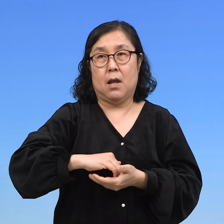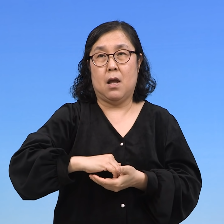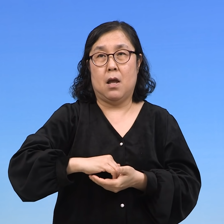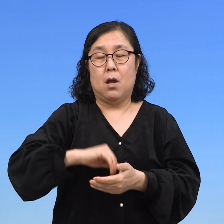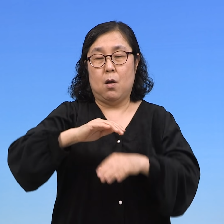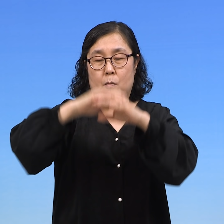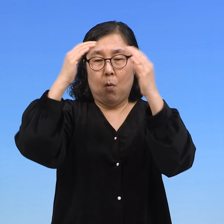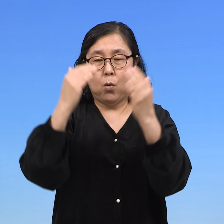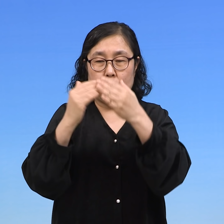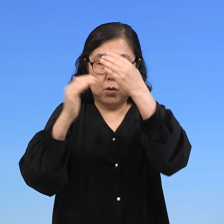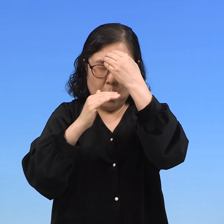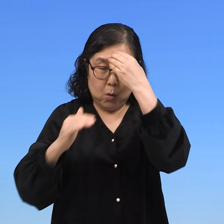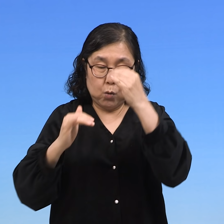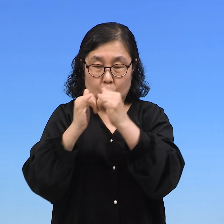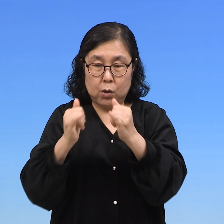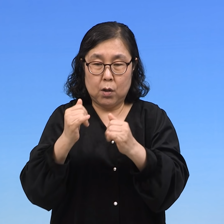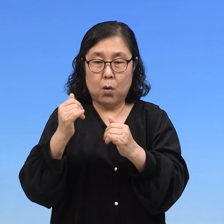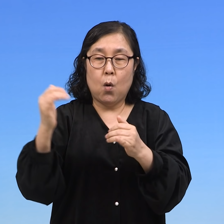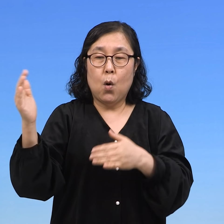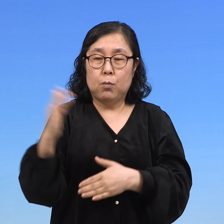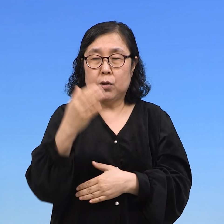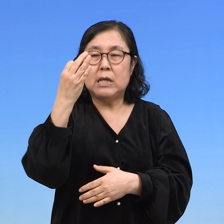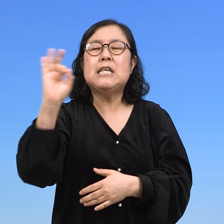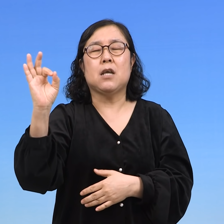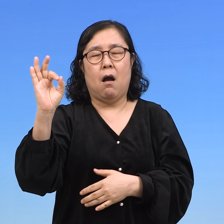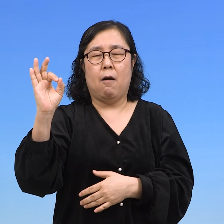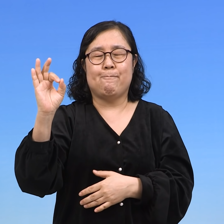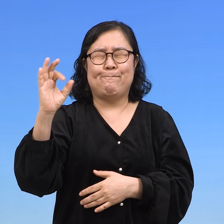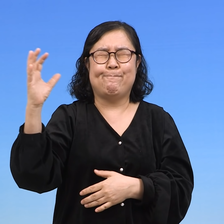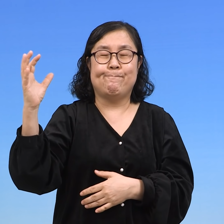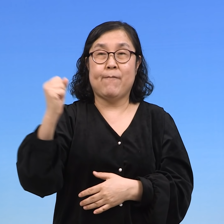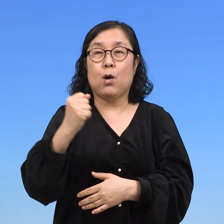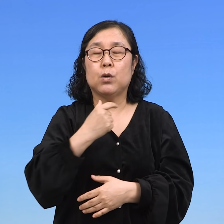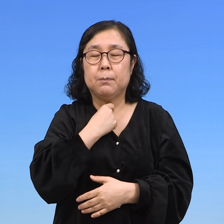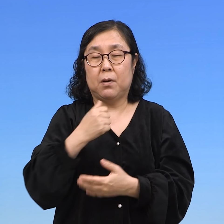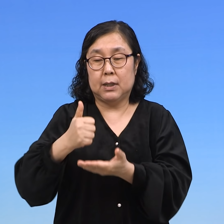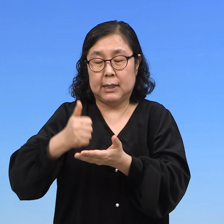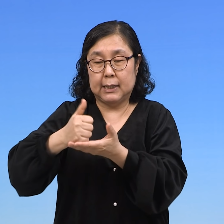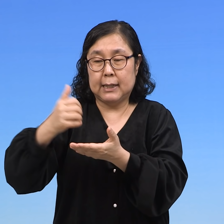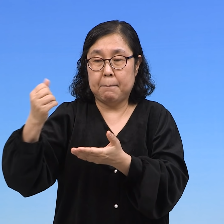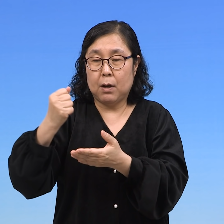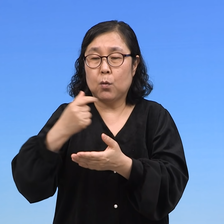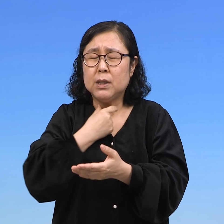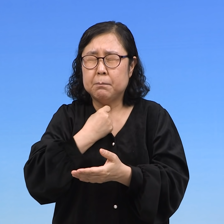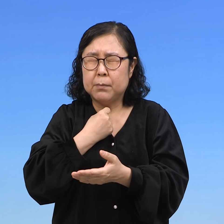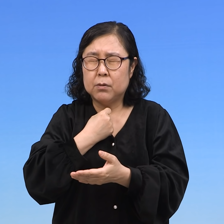모든 성도들로부터 인정받으려고 그런 욕심 때문에 이 병이 생긴 거 아닌가